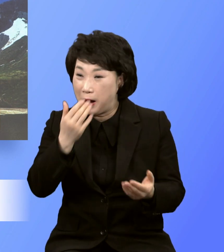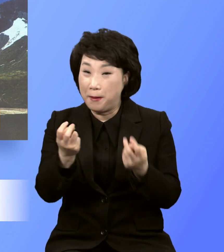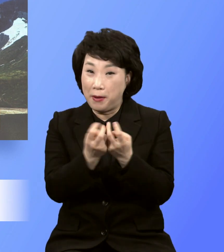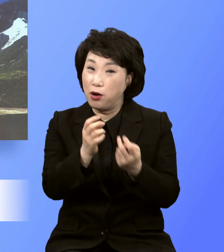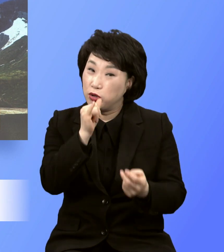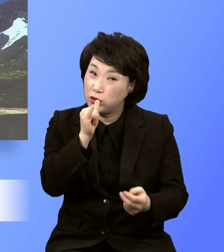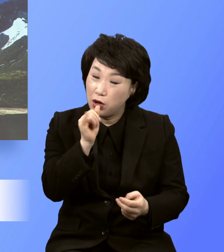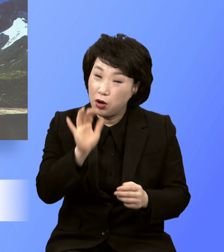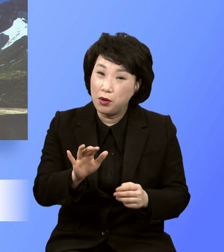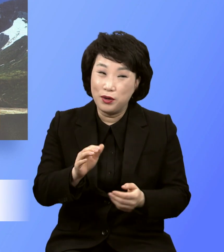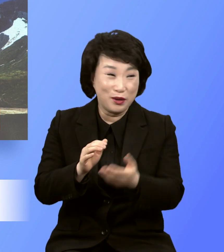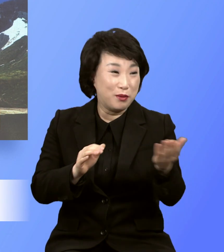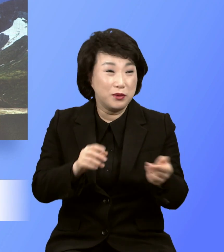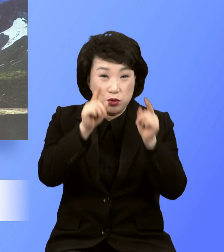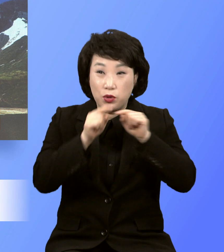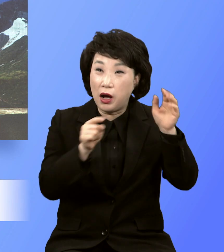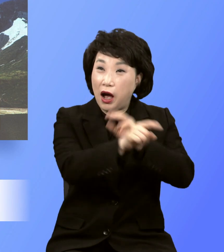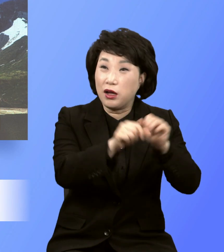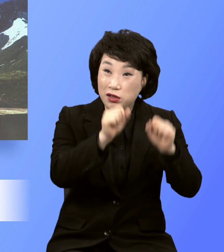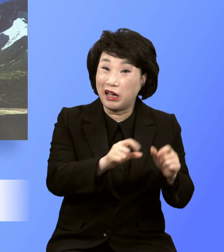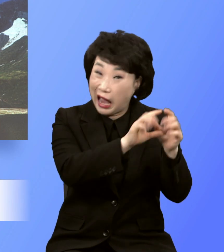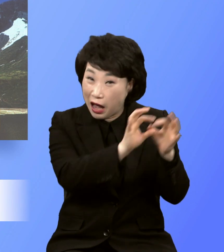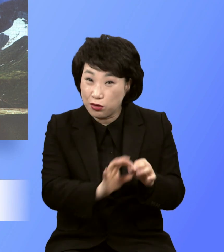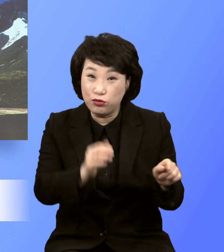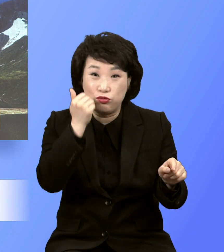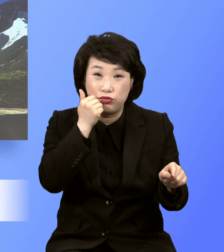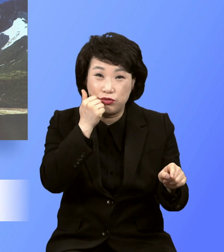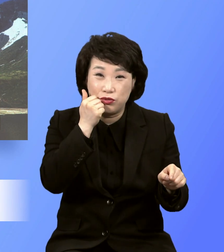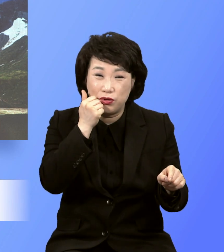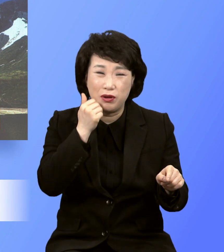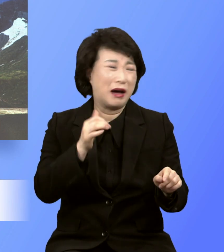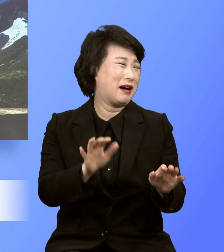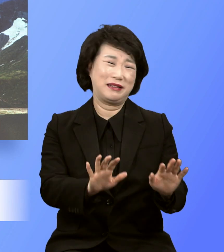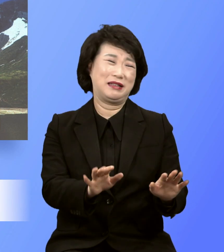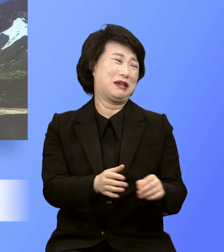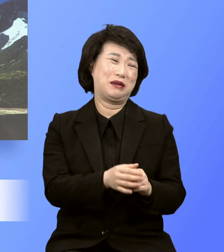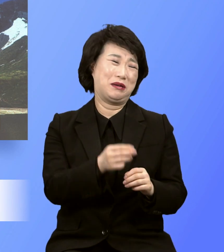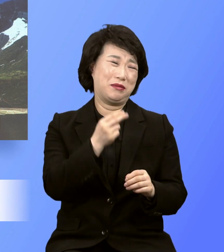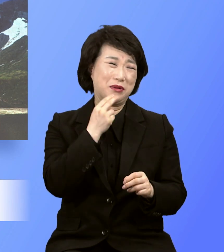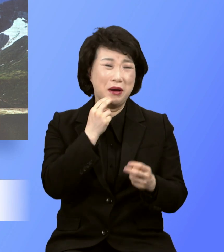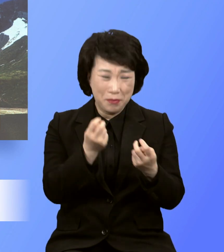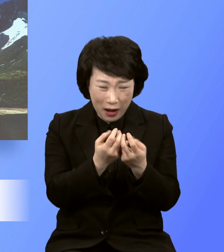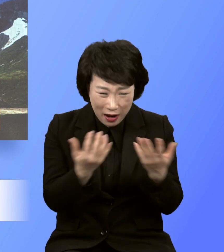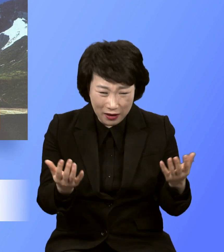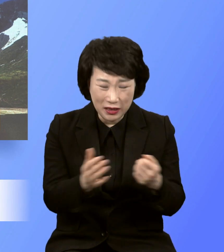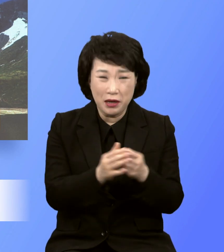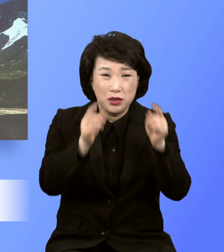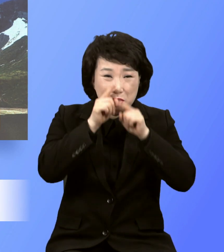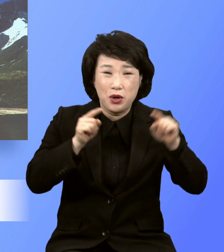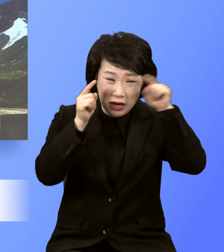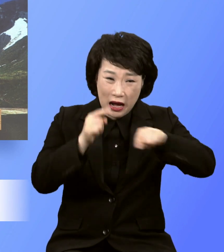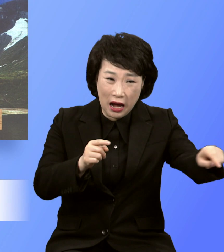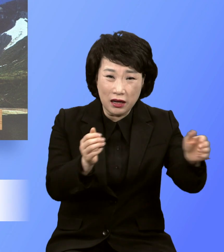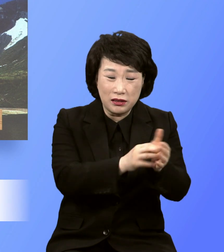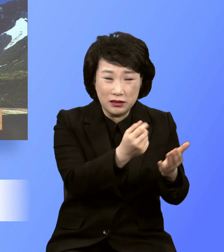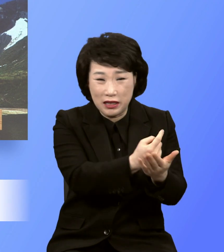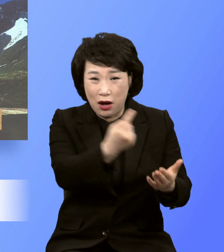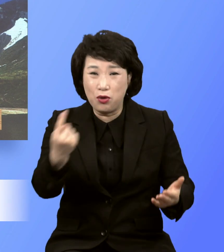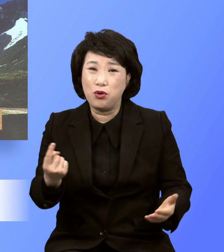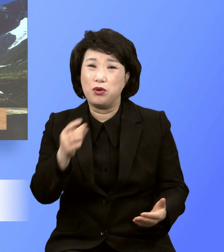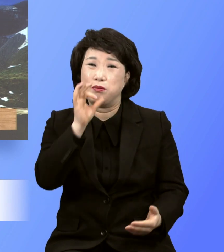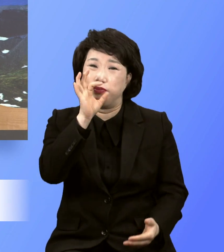있다면 누가 지옥 가 아니었겠습니까? 길이 없으니까 벗어날 수 없으니까